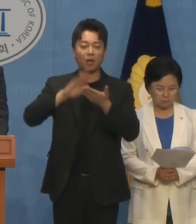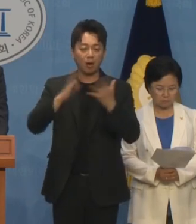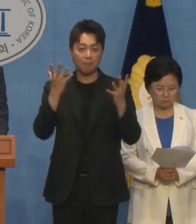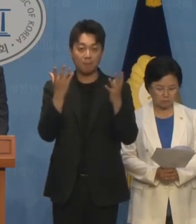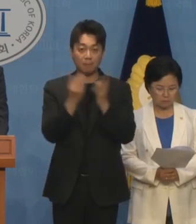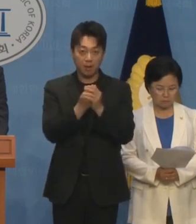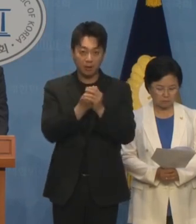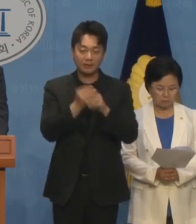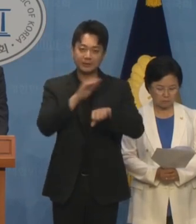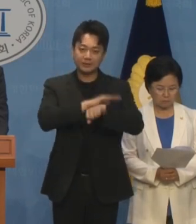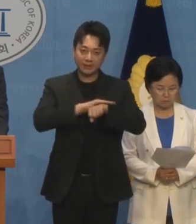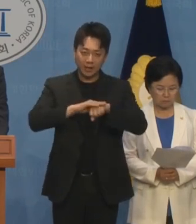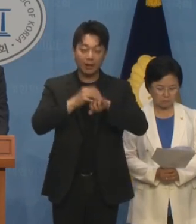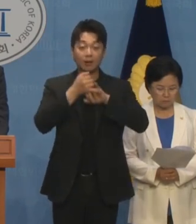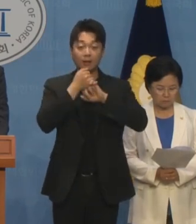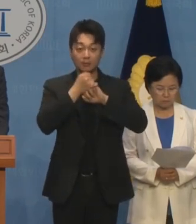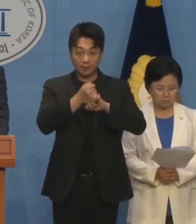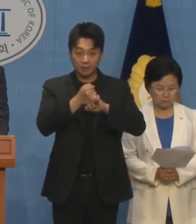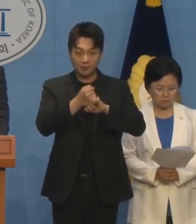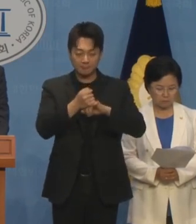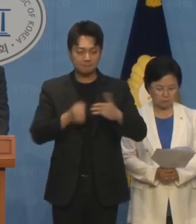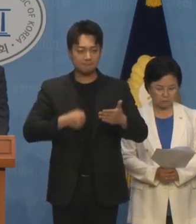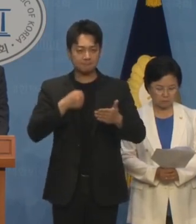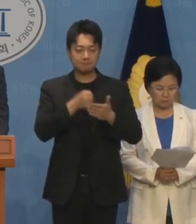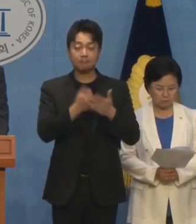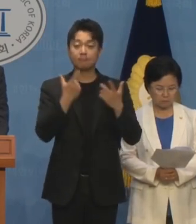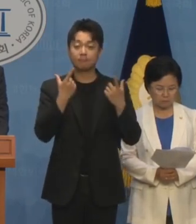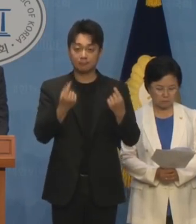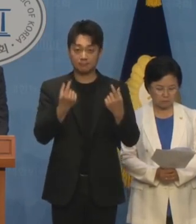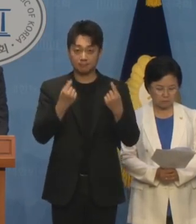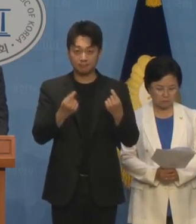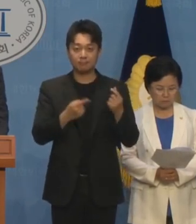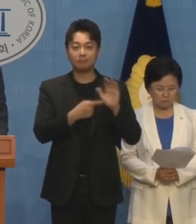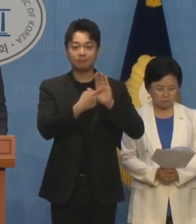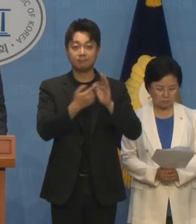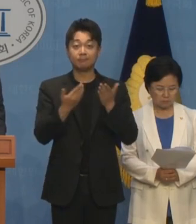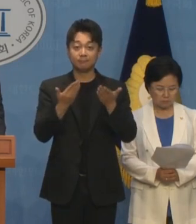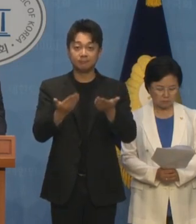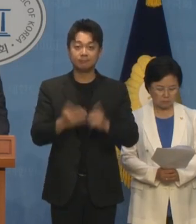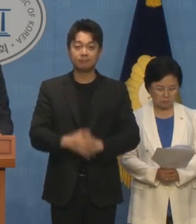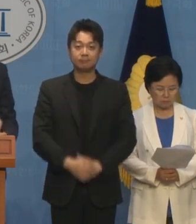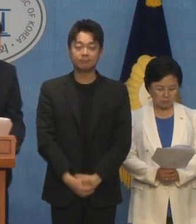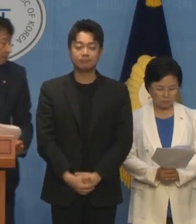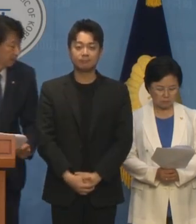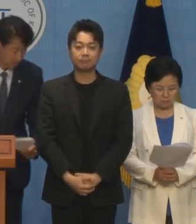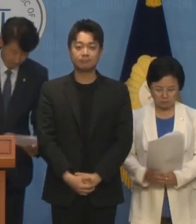이행해내겠다는 더불어민주당의 굳은 의지의 표명임을 말씀드립니다.